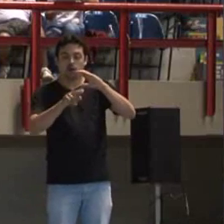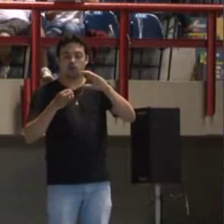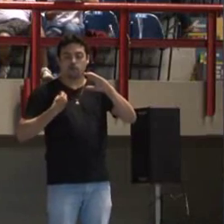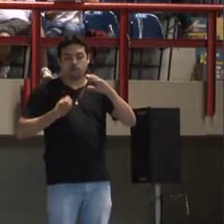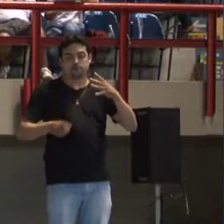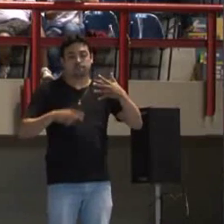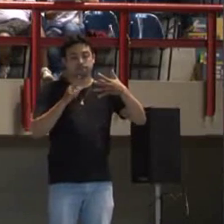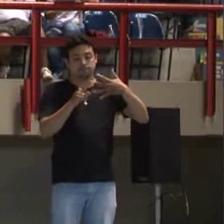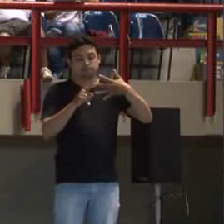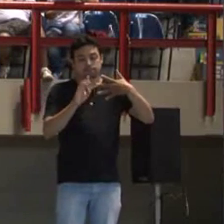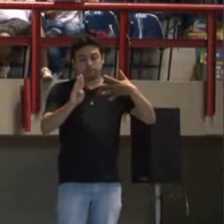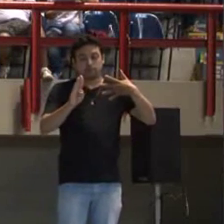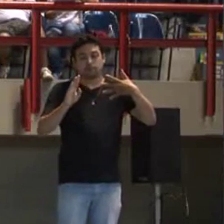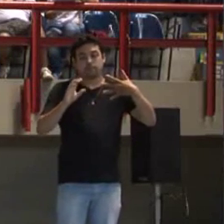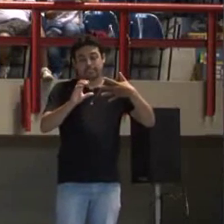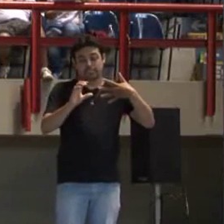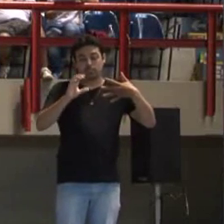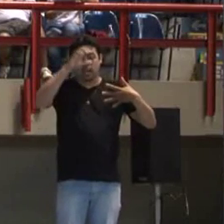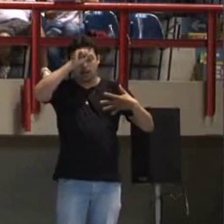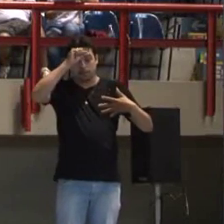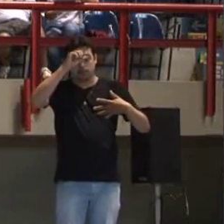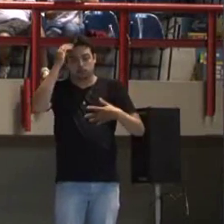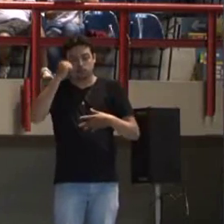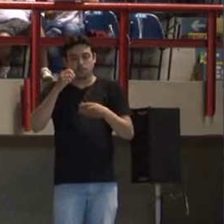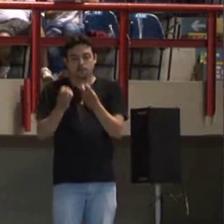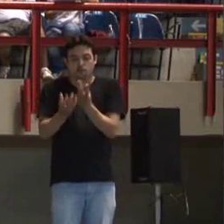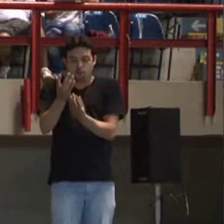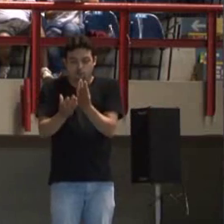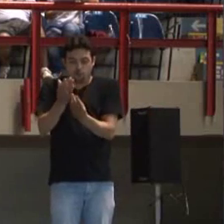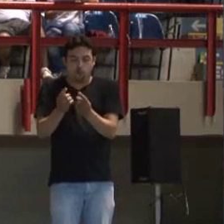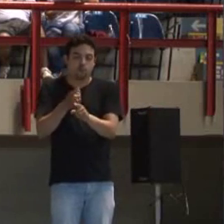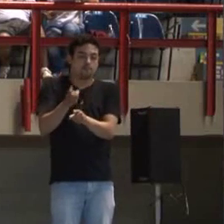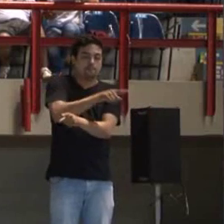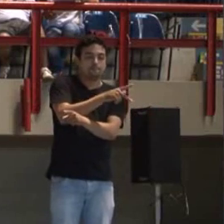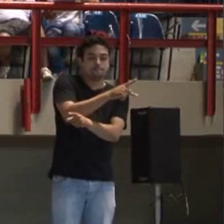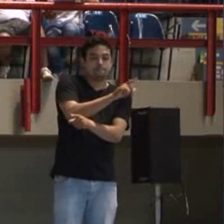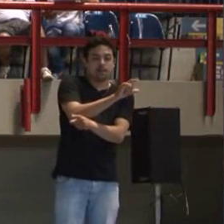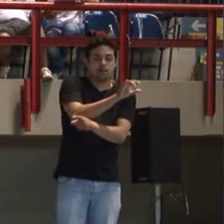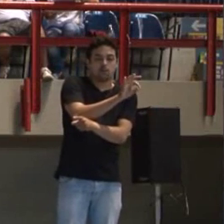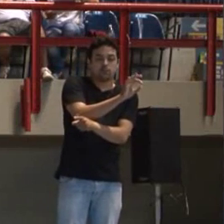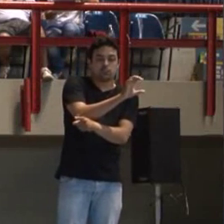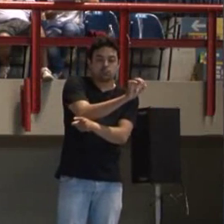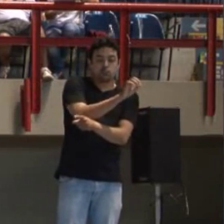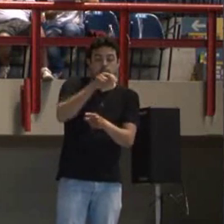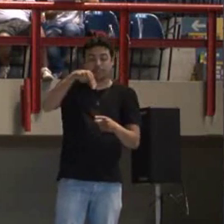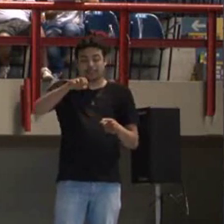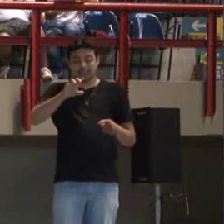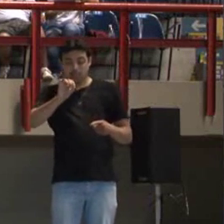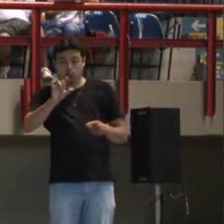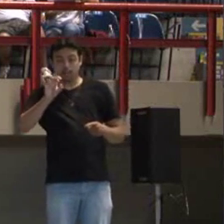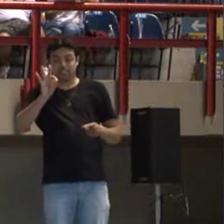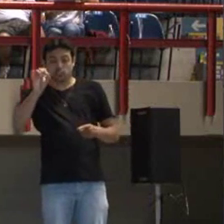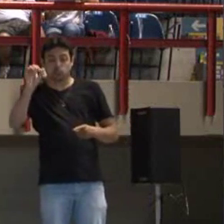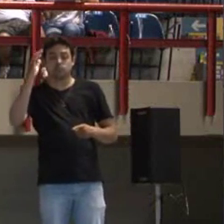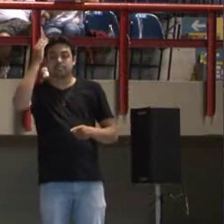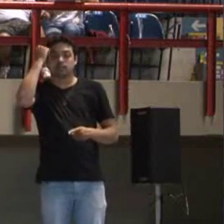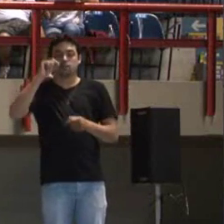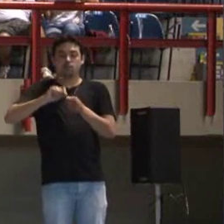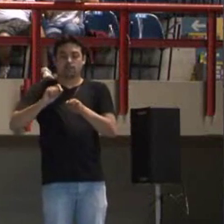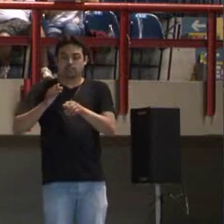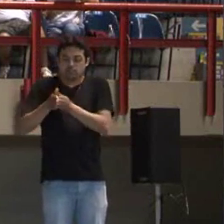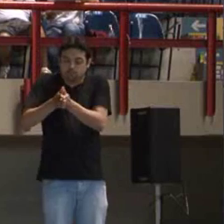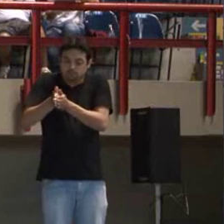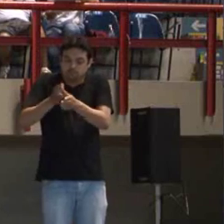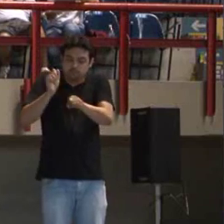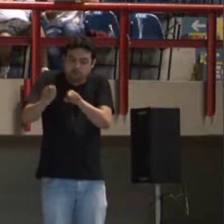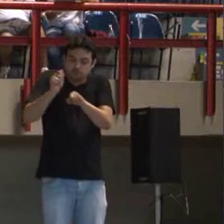C, o homem aprendeu a controlar o fogo. Ele já aprendeu a controlar o fogo no Paleolítico. No Neolítico ele já sabia era produzir, não é